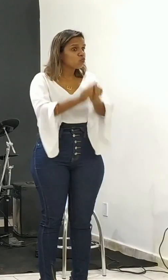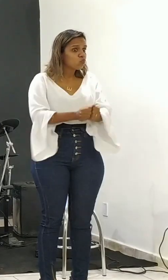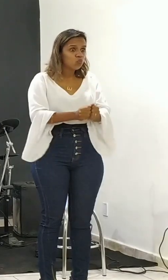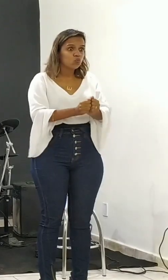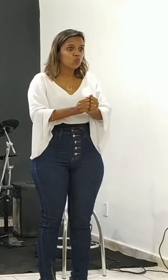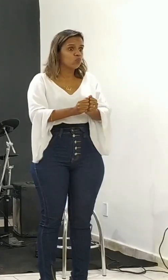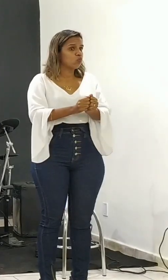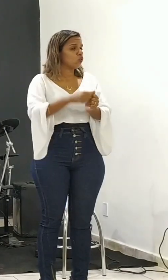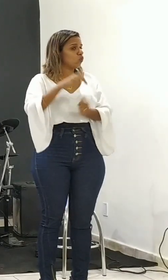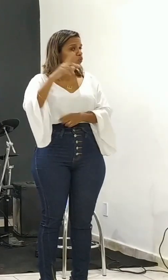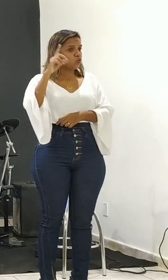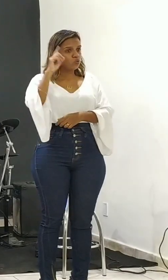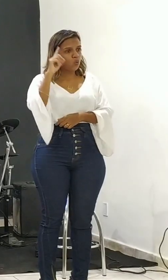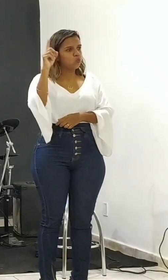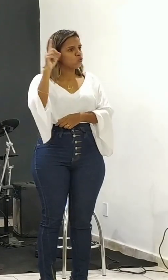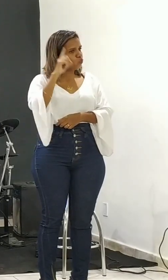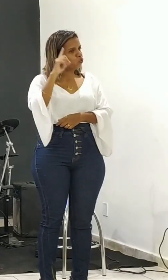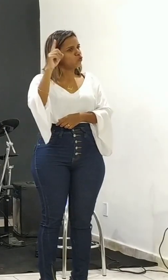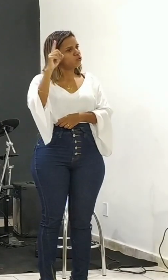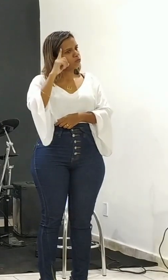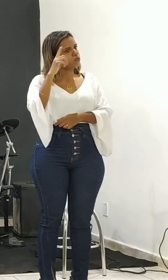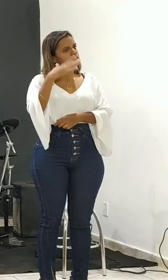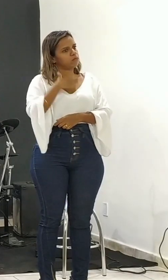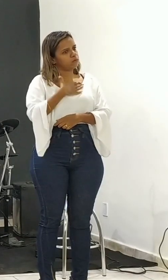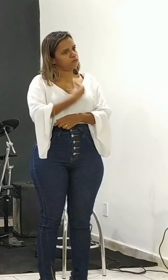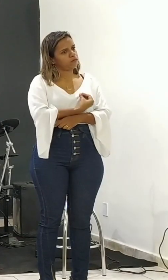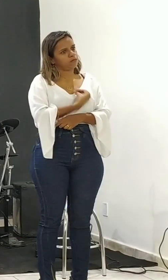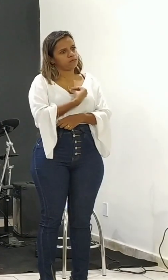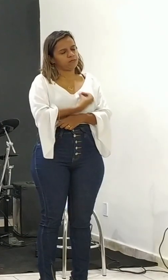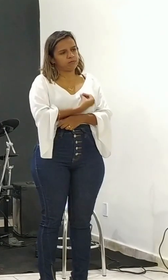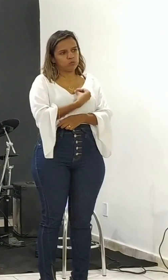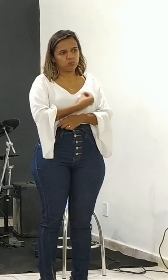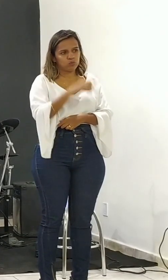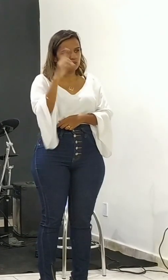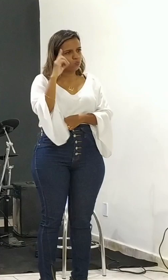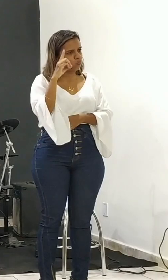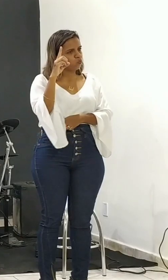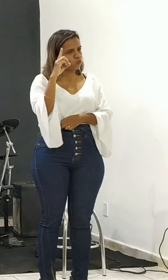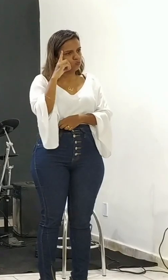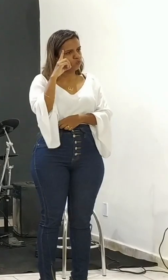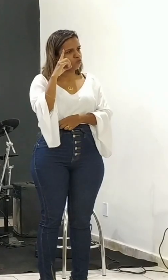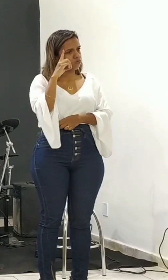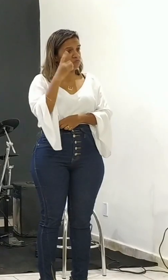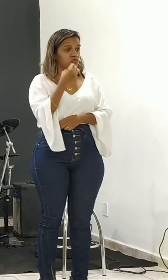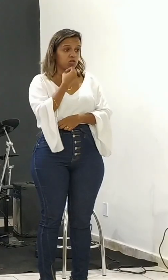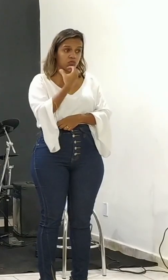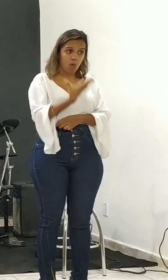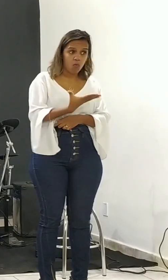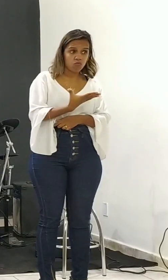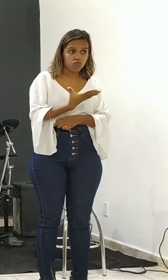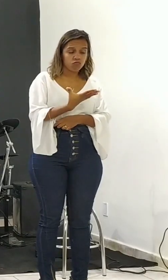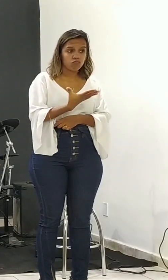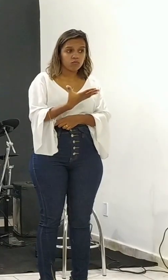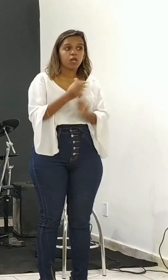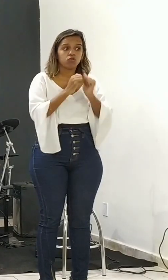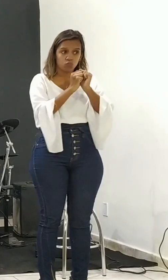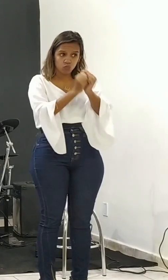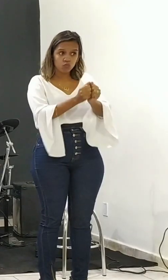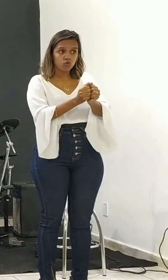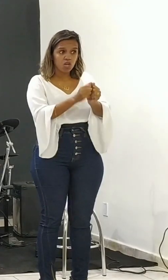dias? Todos os dias. Todos os dias. Dias bons, Deus está